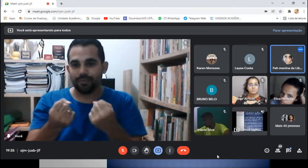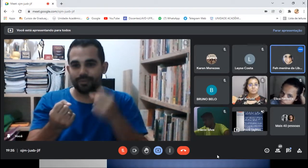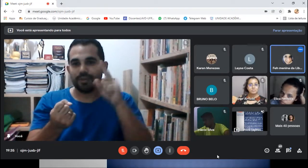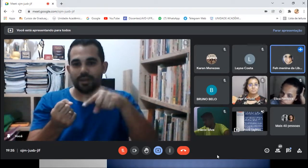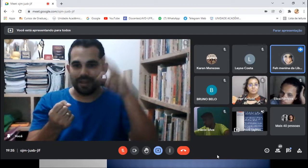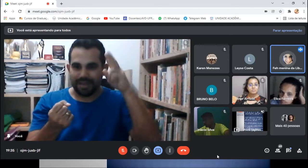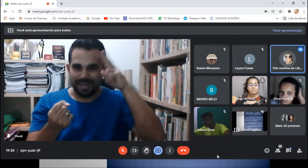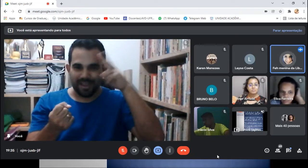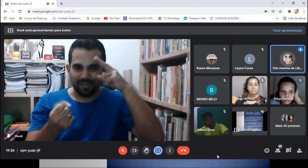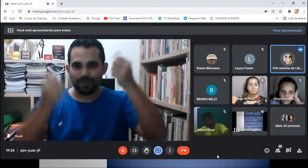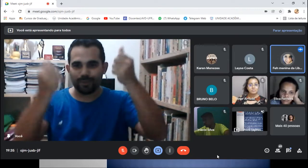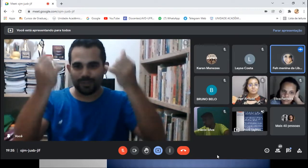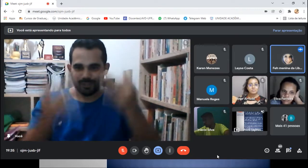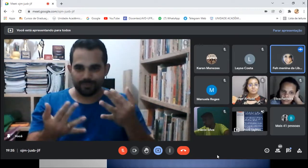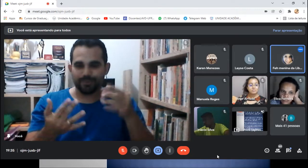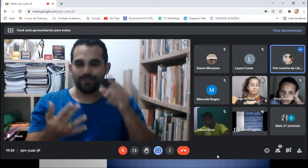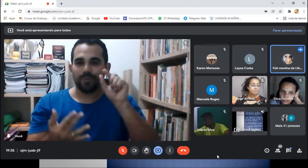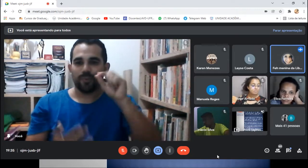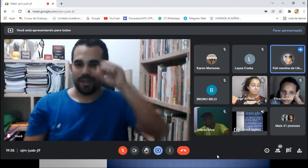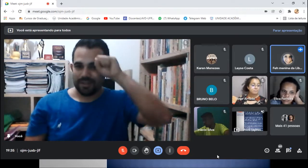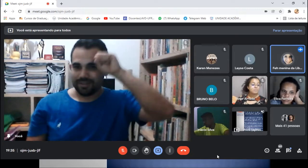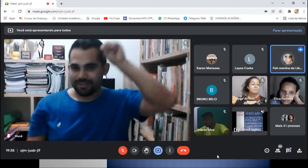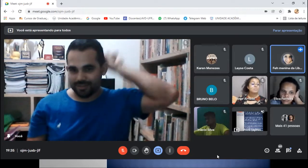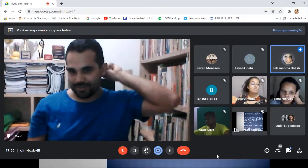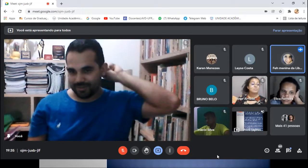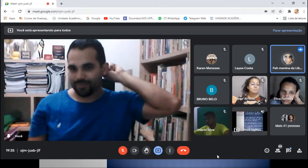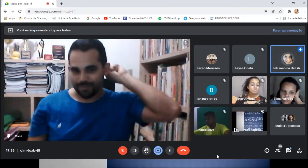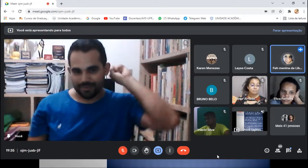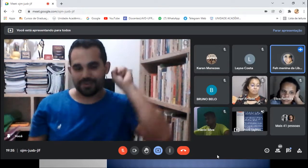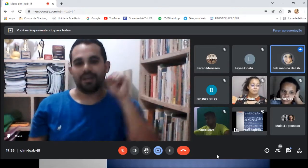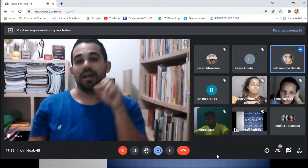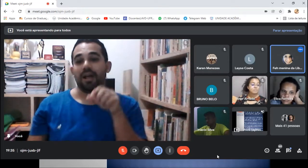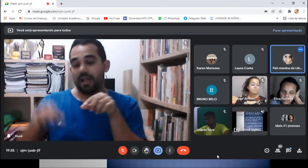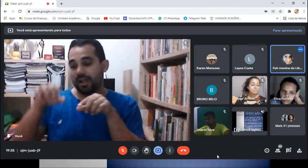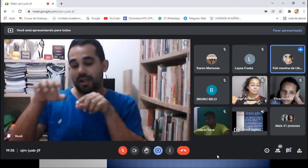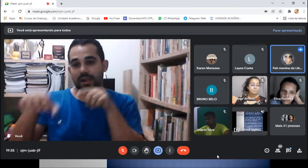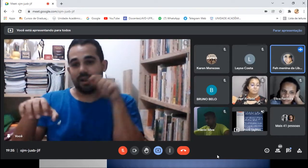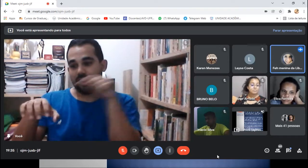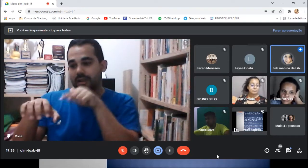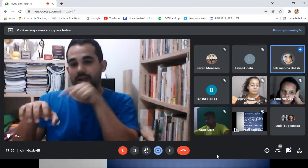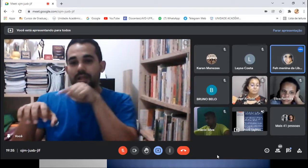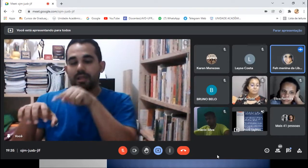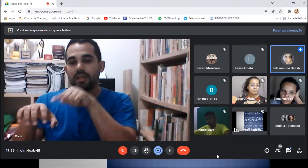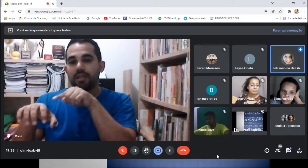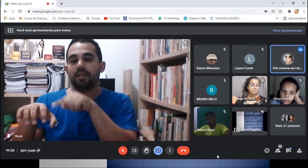É a área da linguística. Lembra como eu expliquei no começo, com os estudos de Saussure,